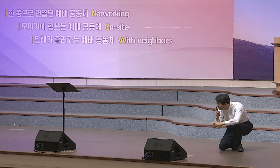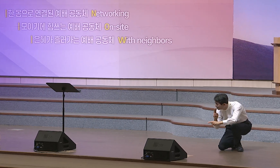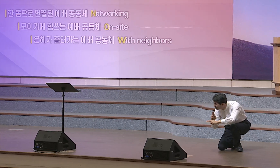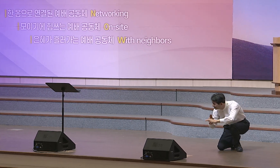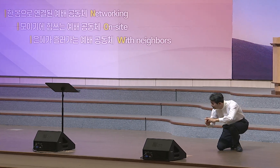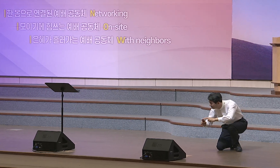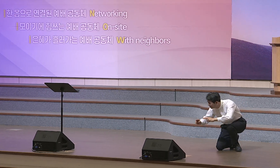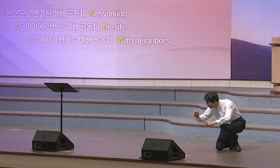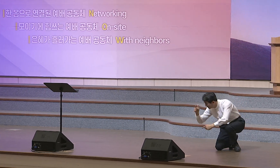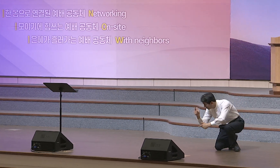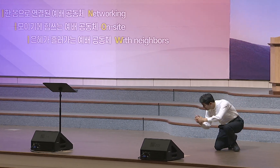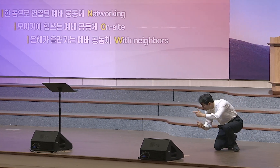역청과